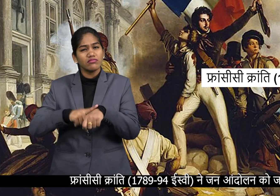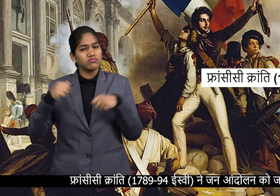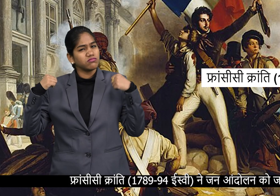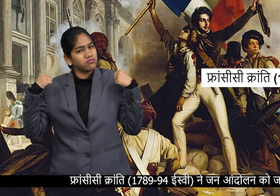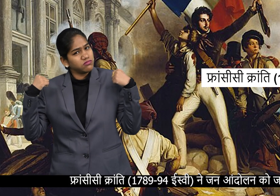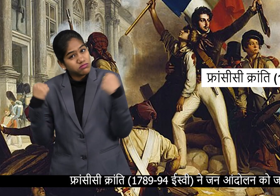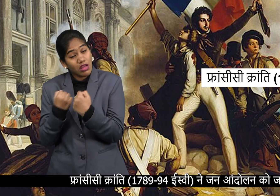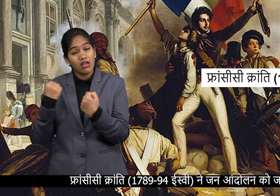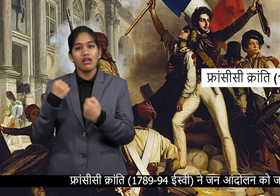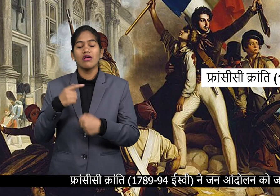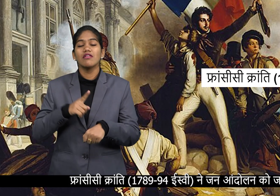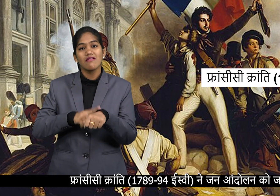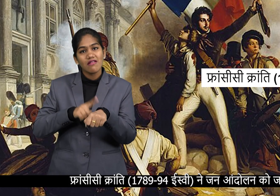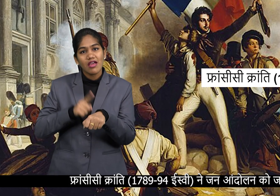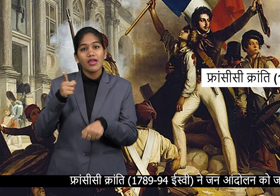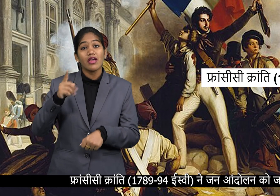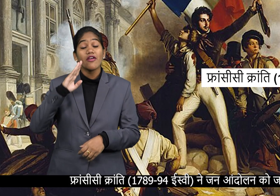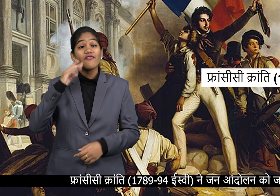फ्रांसीसी क्रांति